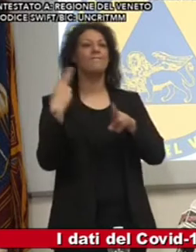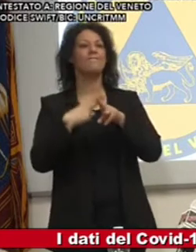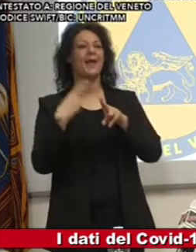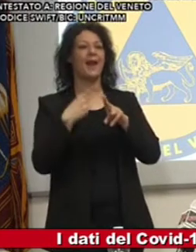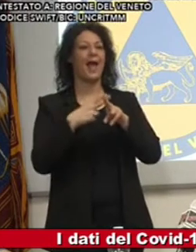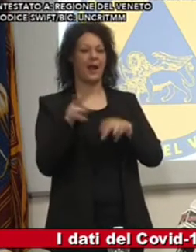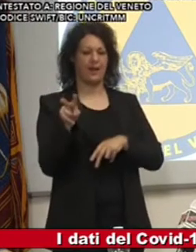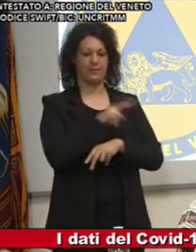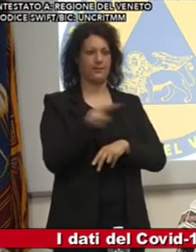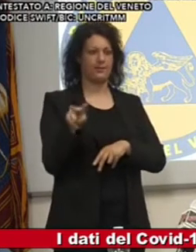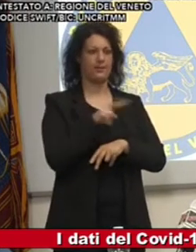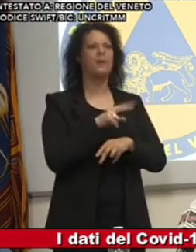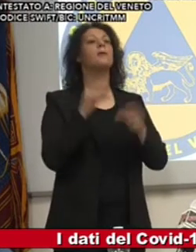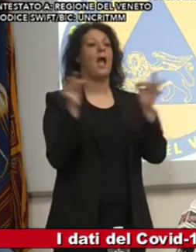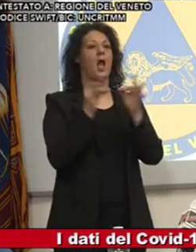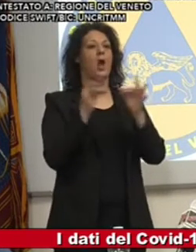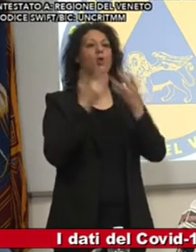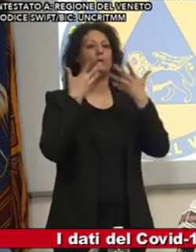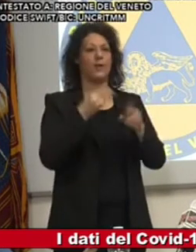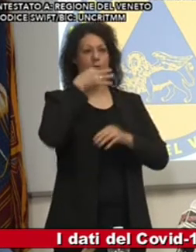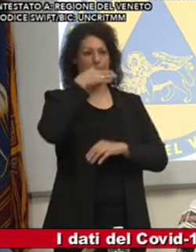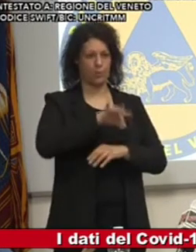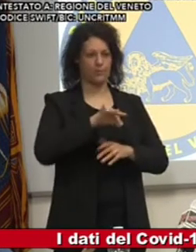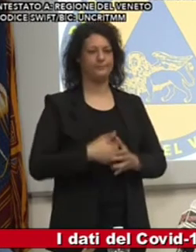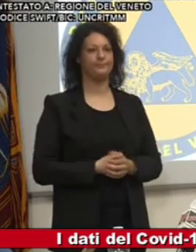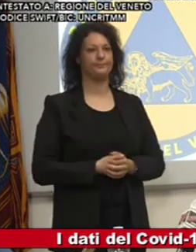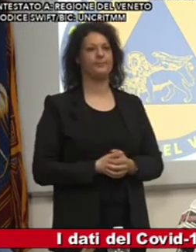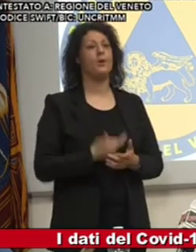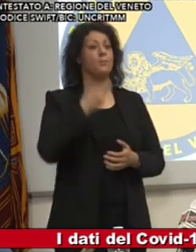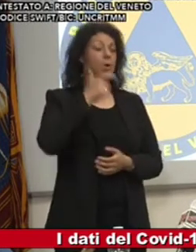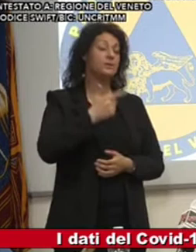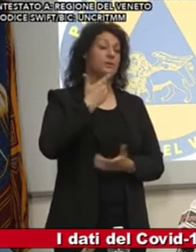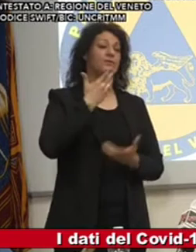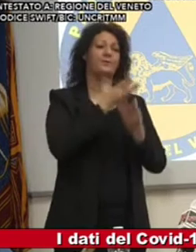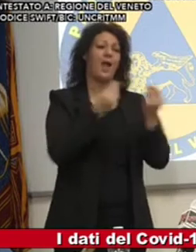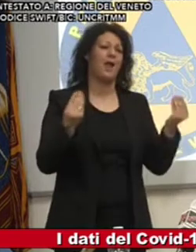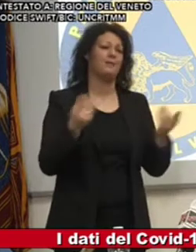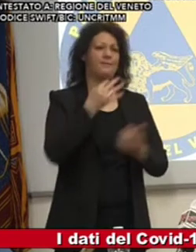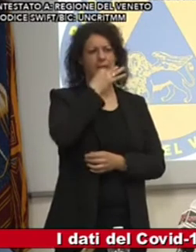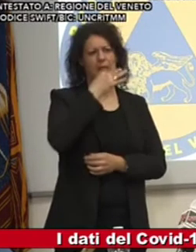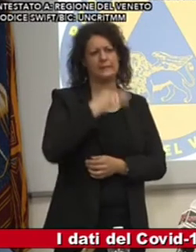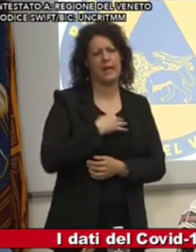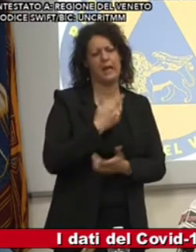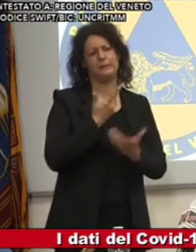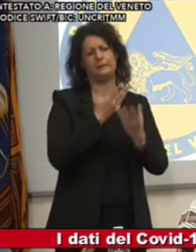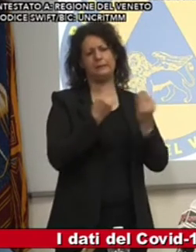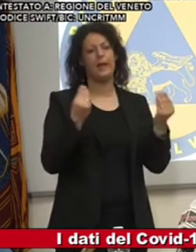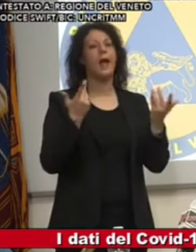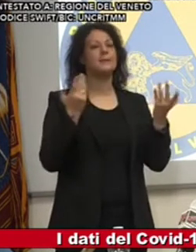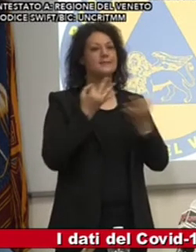i morti da inizio epidemia hanno raggiunto 2401 in più rispetto a